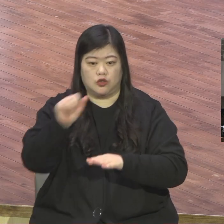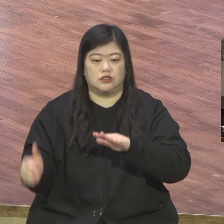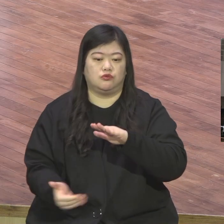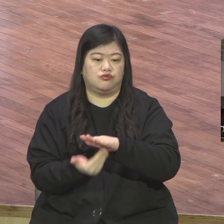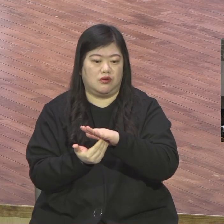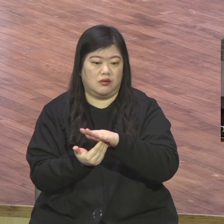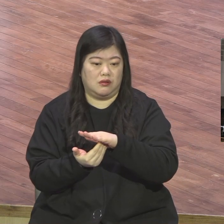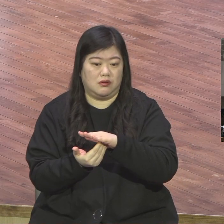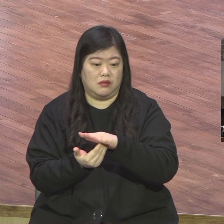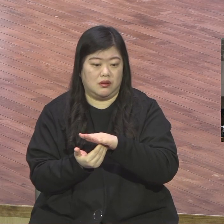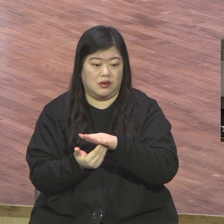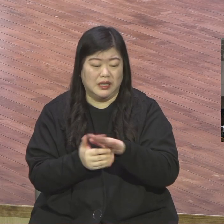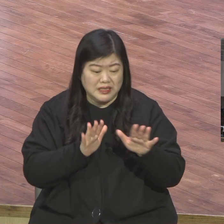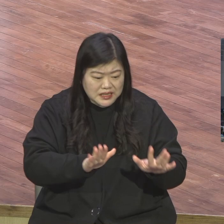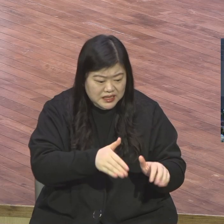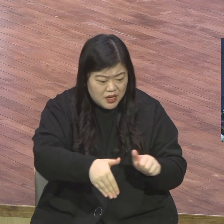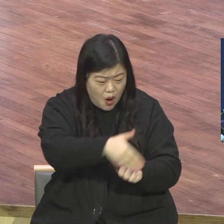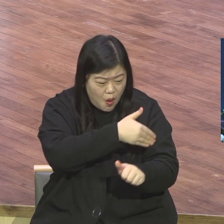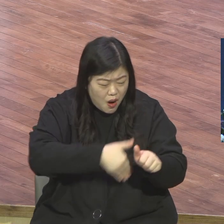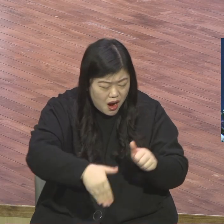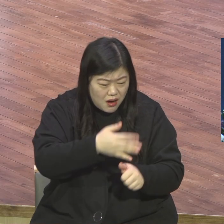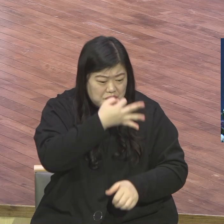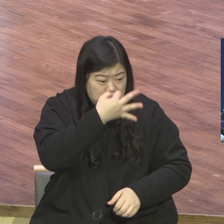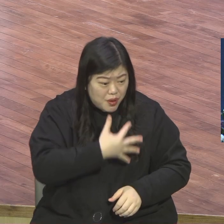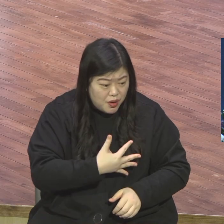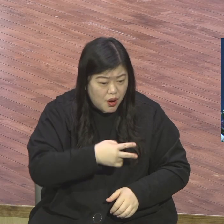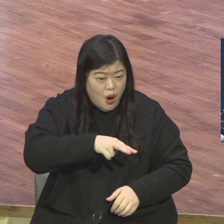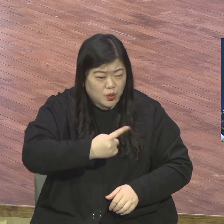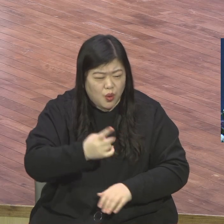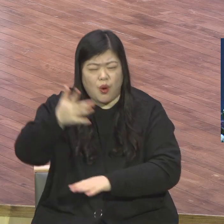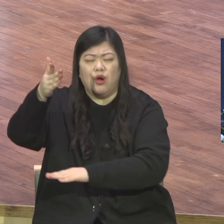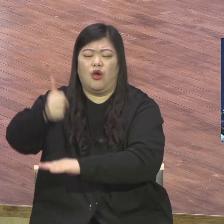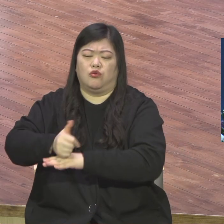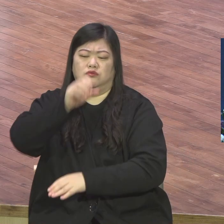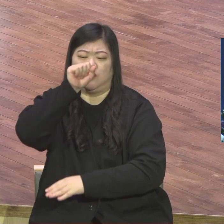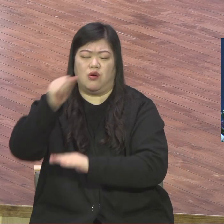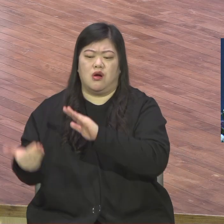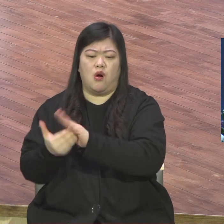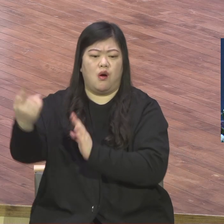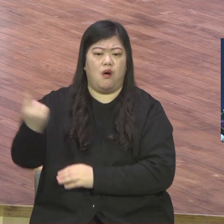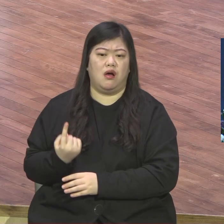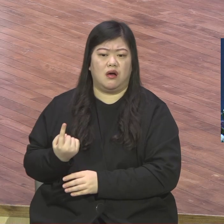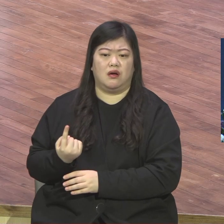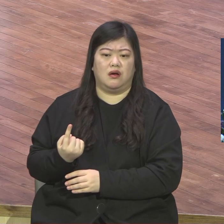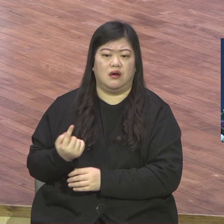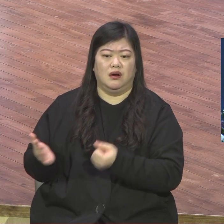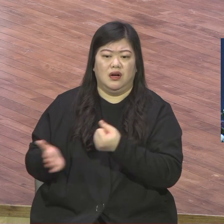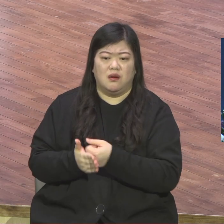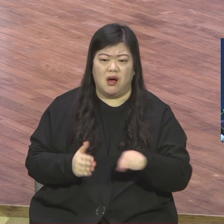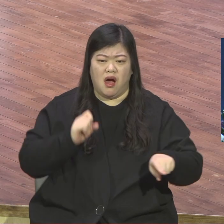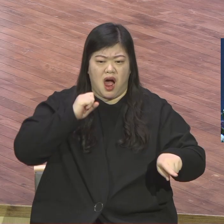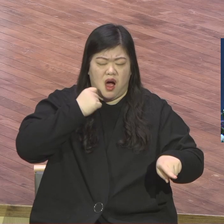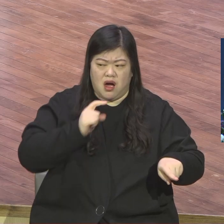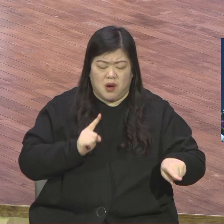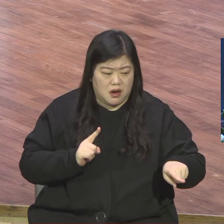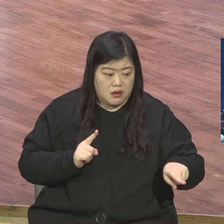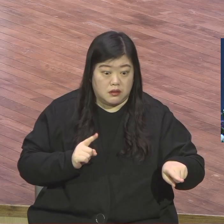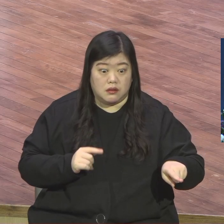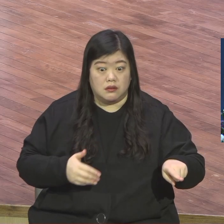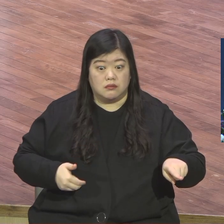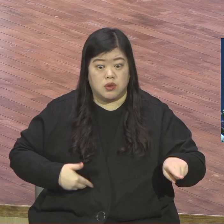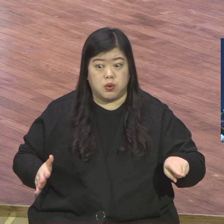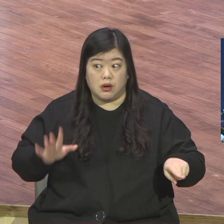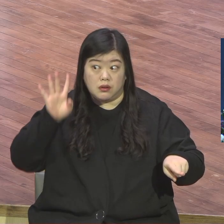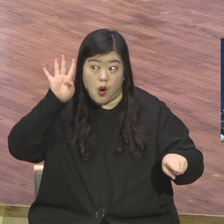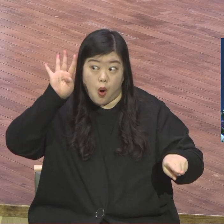모든 것을 합력하여 선을 이루기 때문에 결국은 하나님이 모든 걸 축복을 바꾸기 때문에 이 삶의 역경